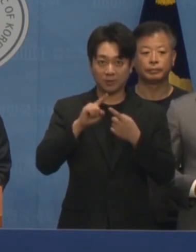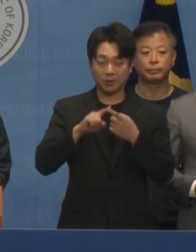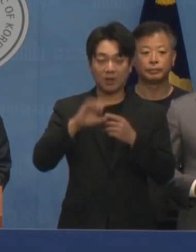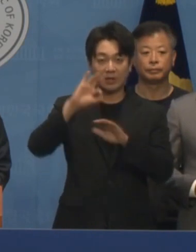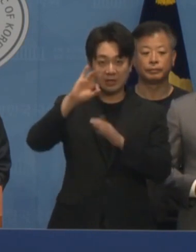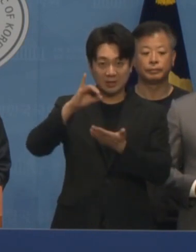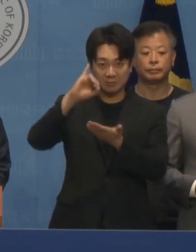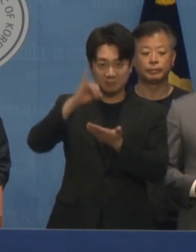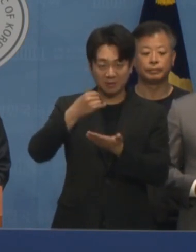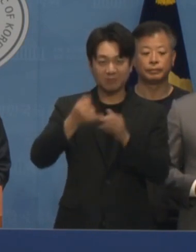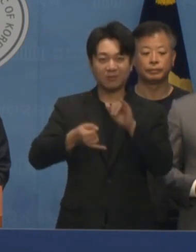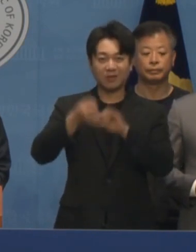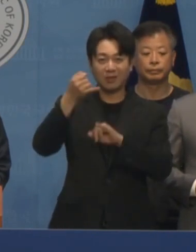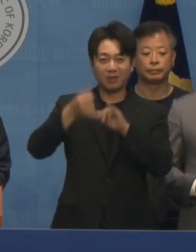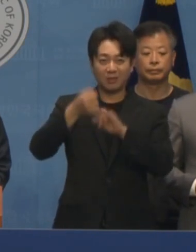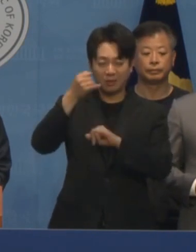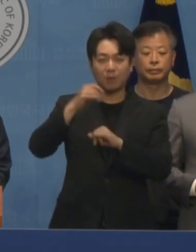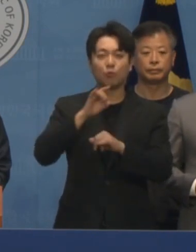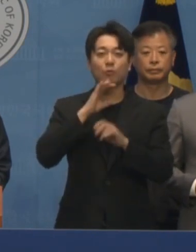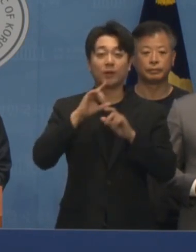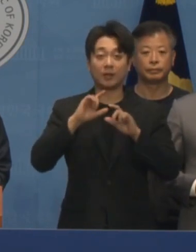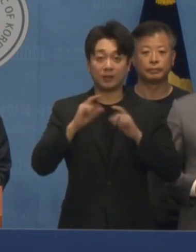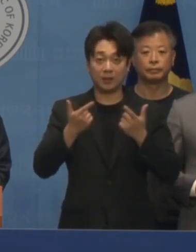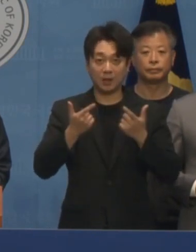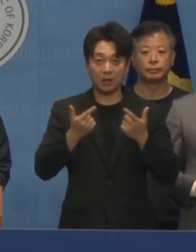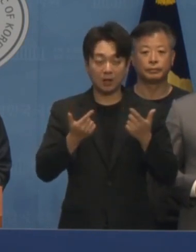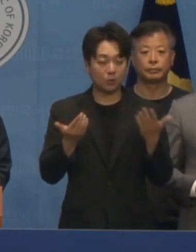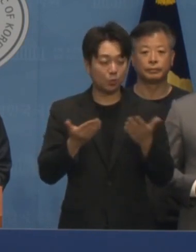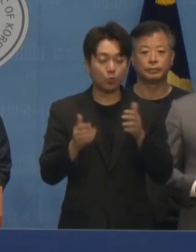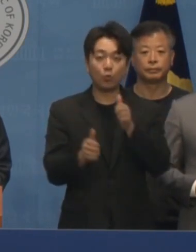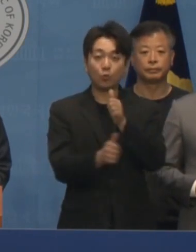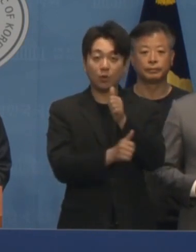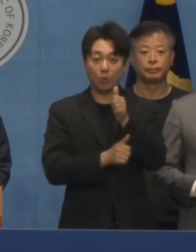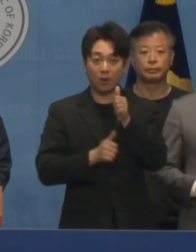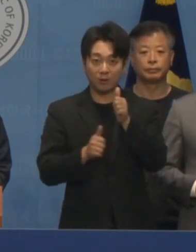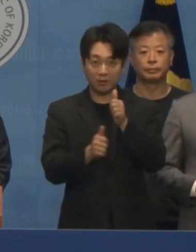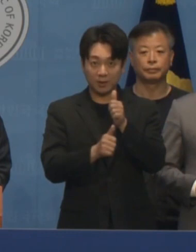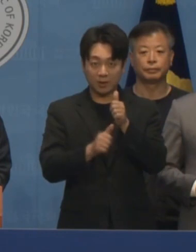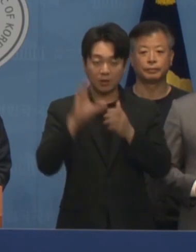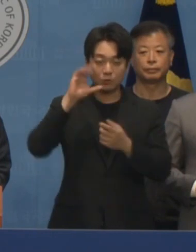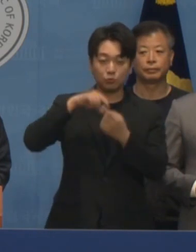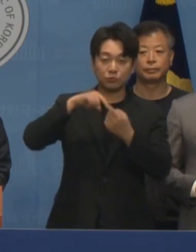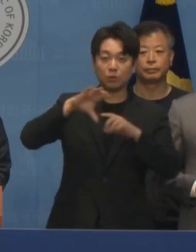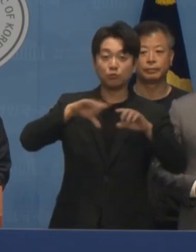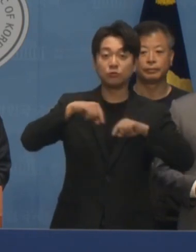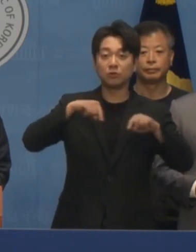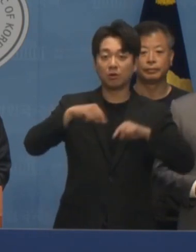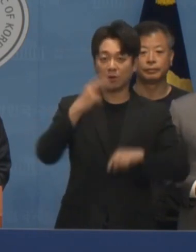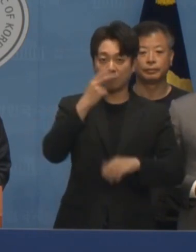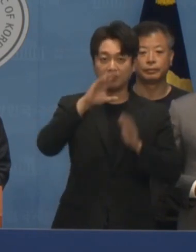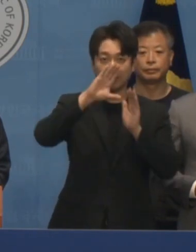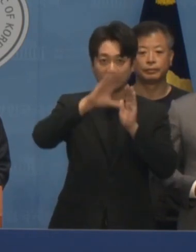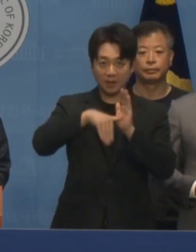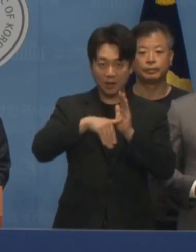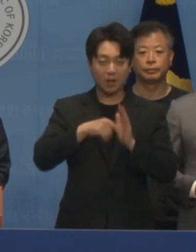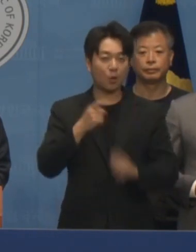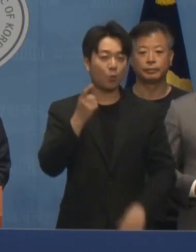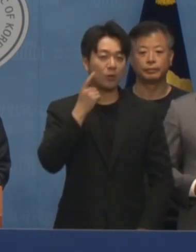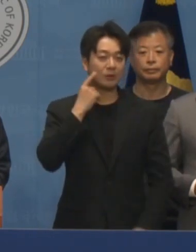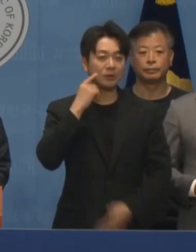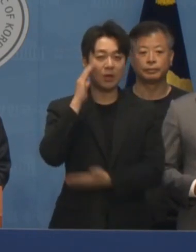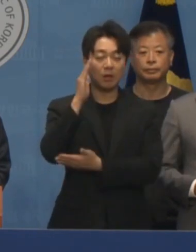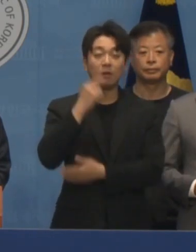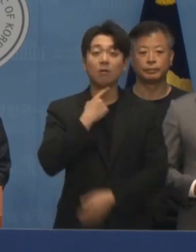상습체불뿐만 아니라 2023년 환경노동위원회 국정감사에서 위증을 하고 현재는 체불임금